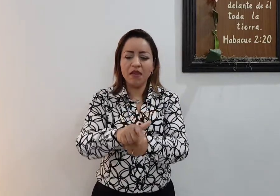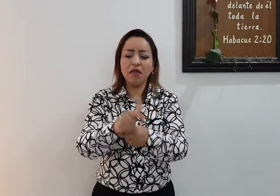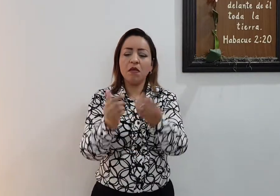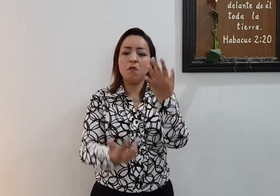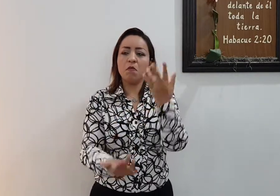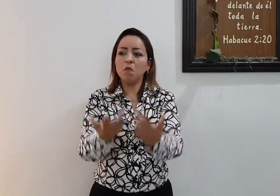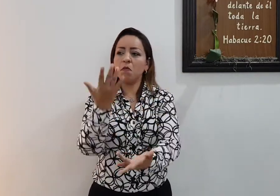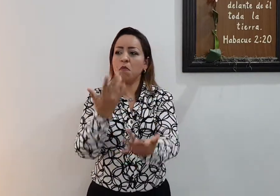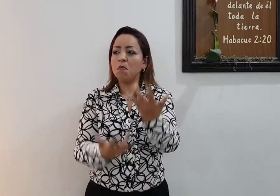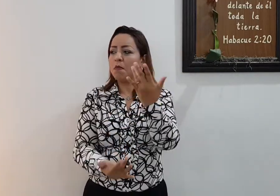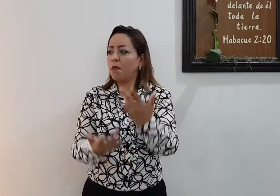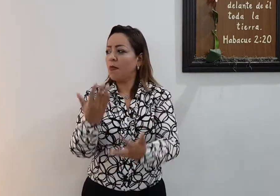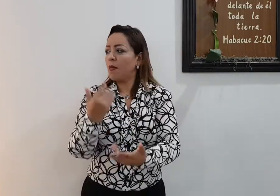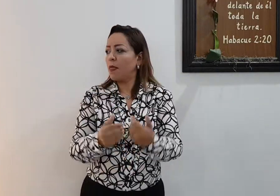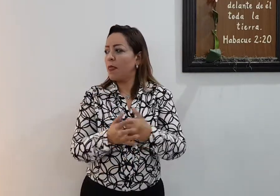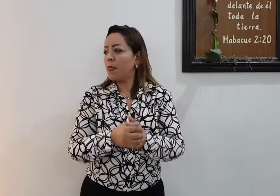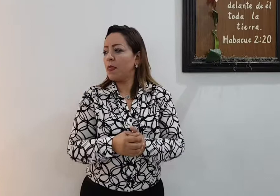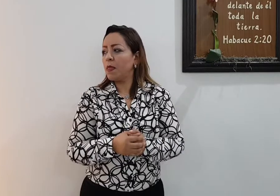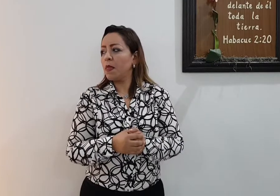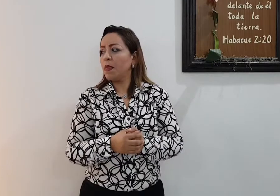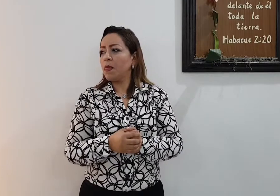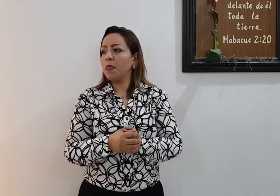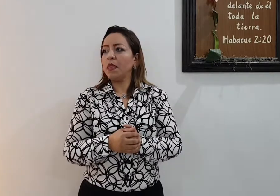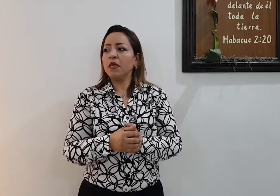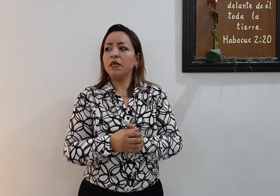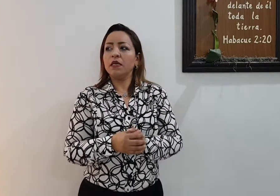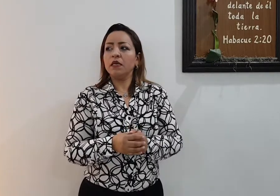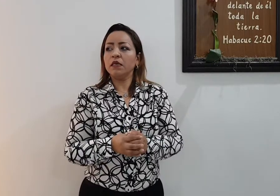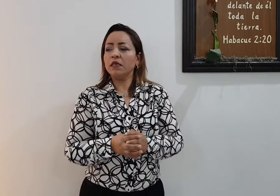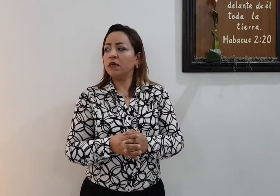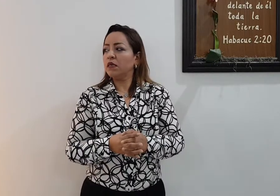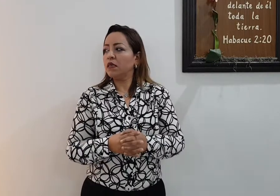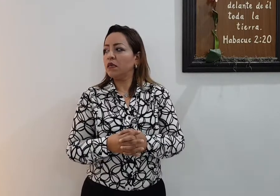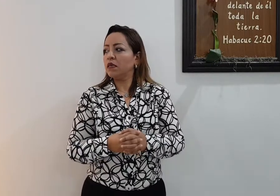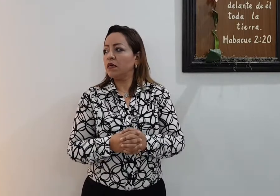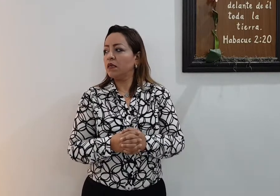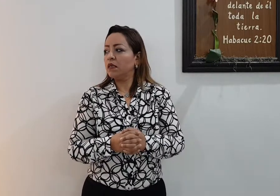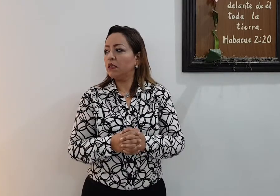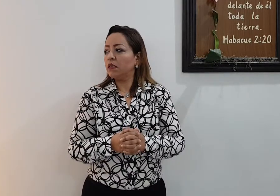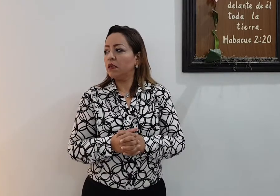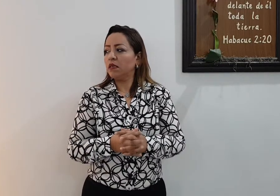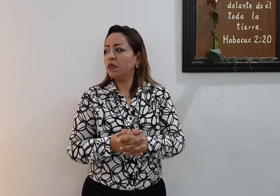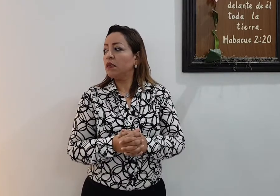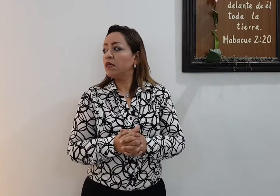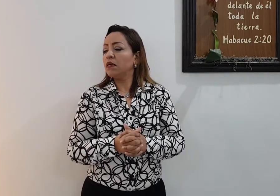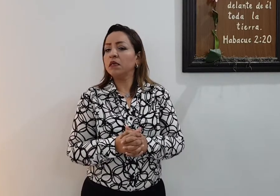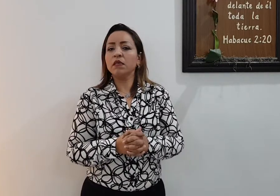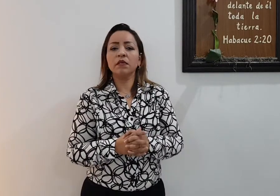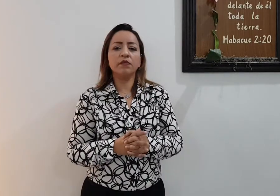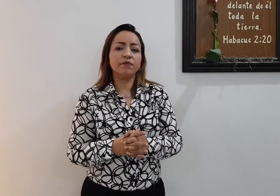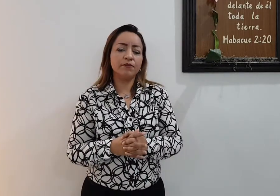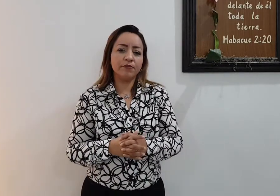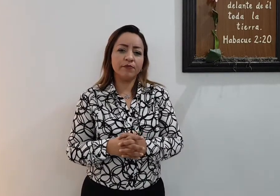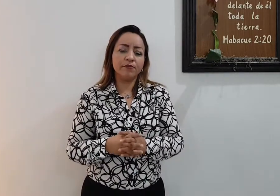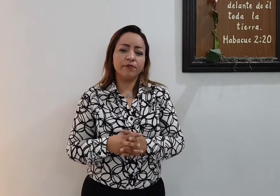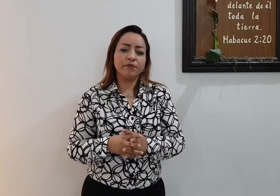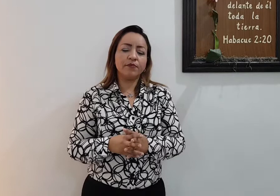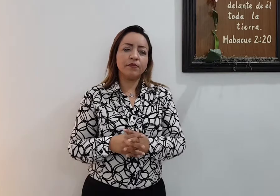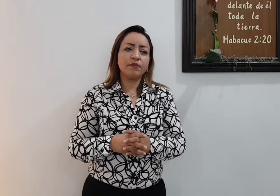Jehová, Dios de Abraham, Dios de Isaac y de Israel, sea hoy manifiesto que tú eres Dios en Israel y que yo soy tu siervo y